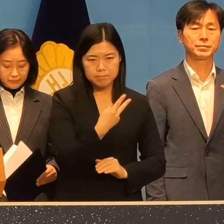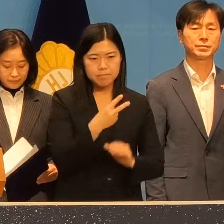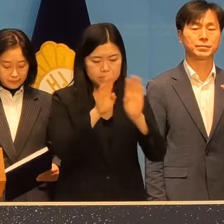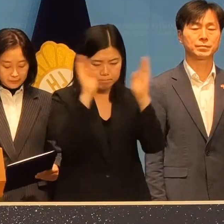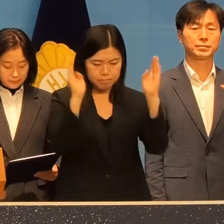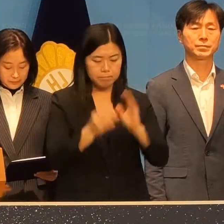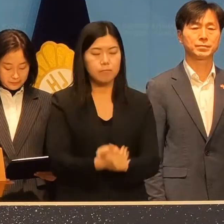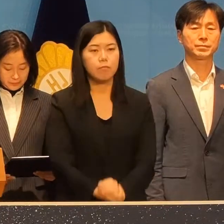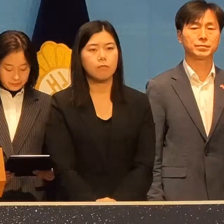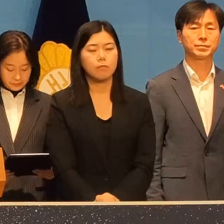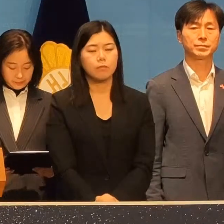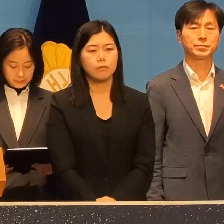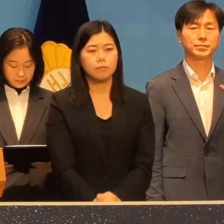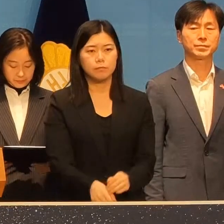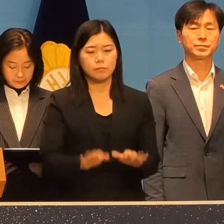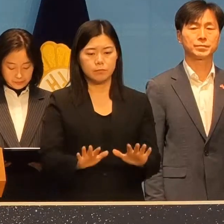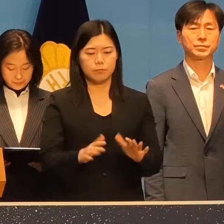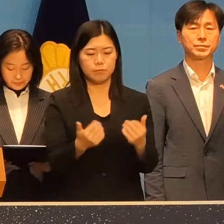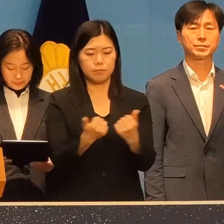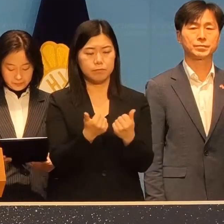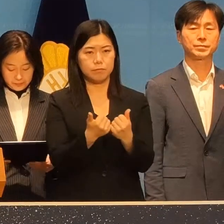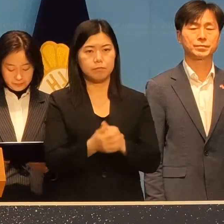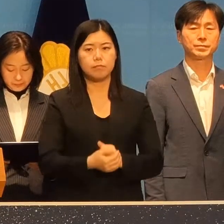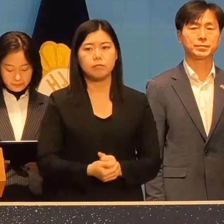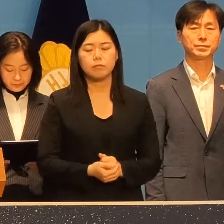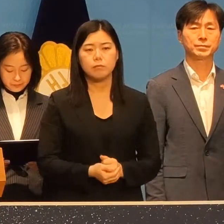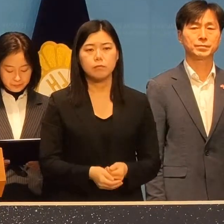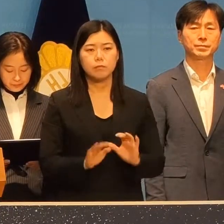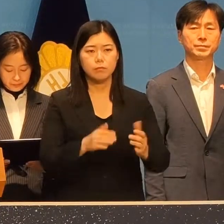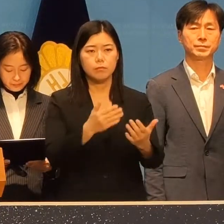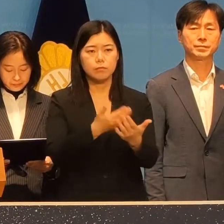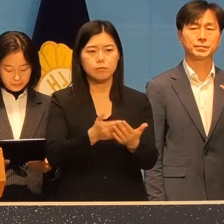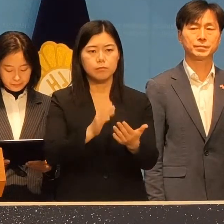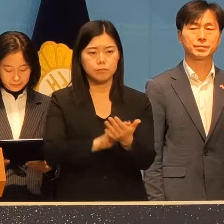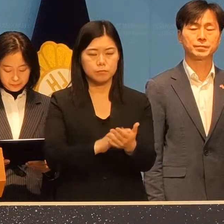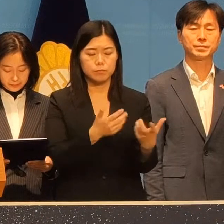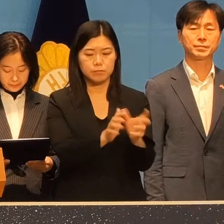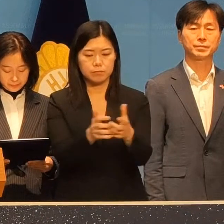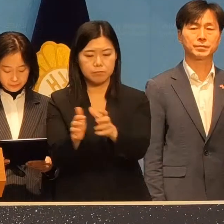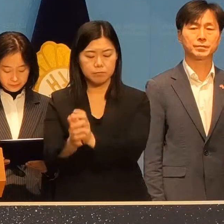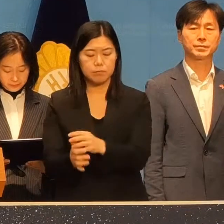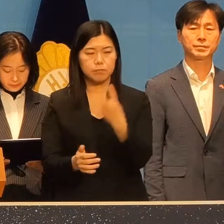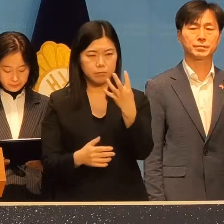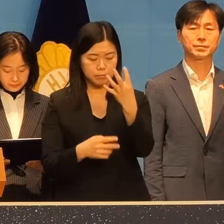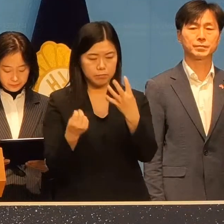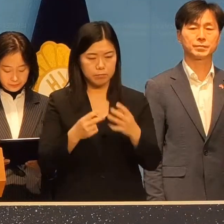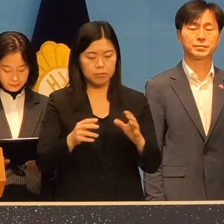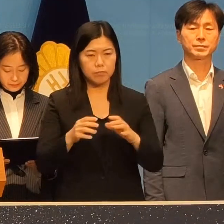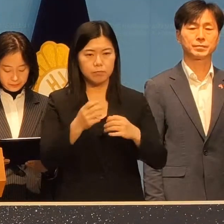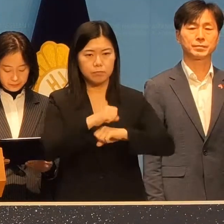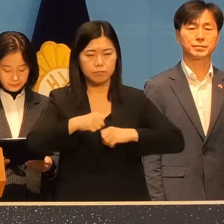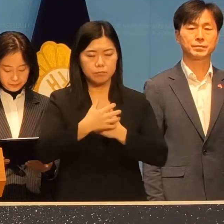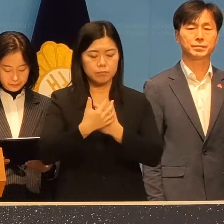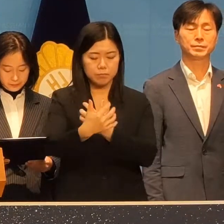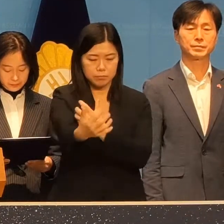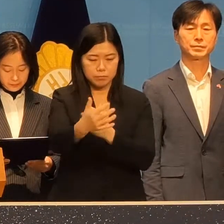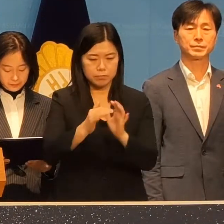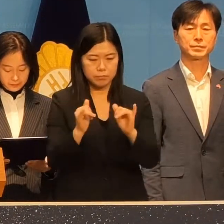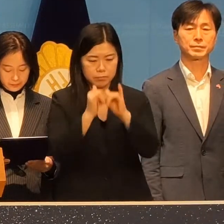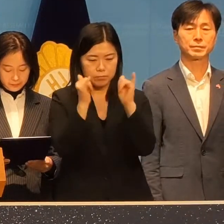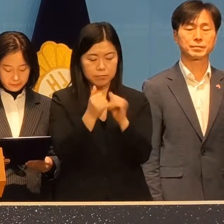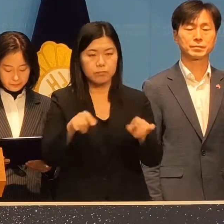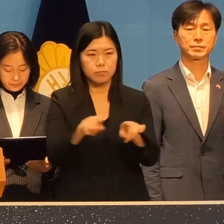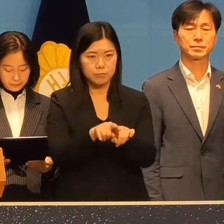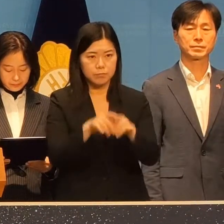열었습니다. 오늘의 연석회의는 개혁진보진영과 광장시민사회가 함께 새로운 정치